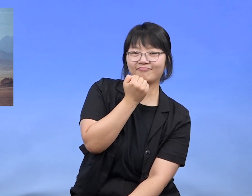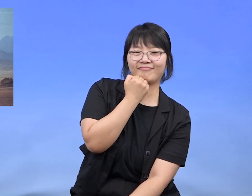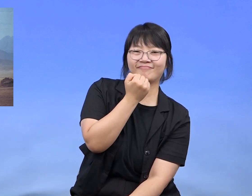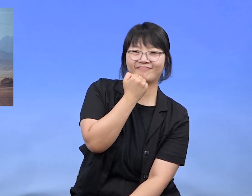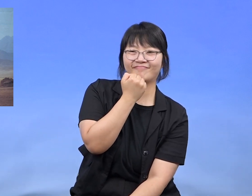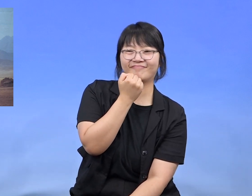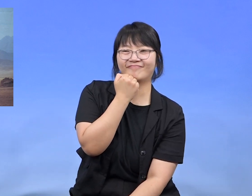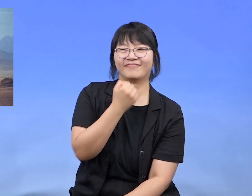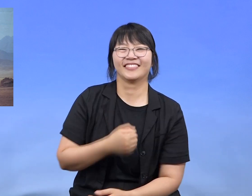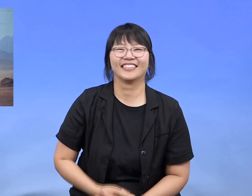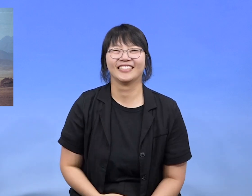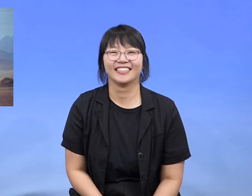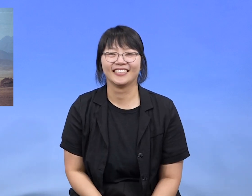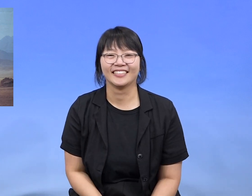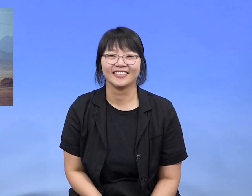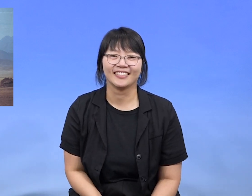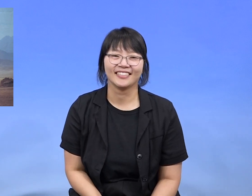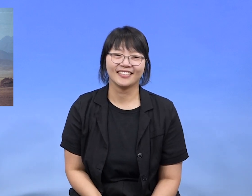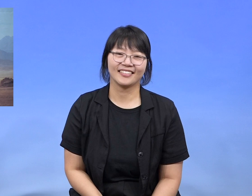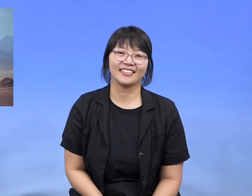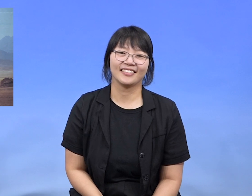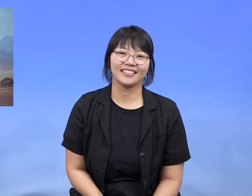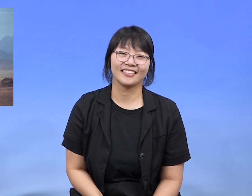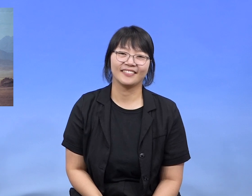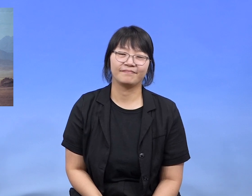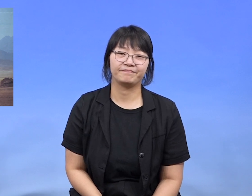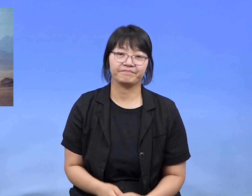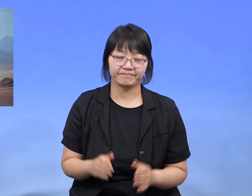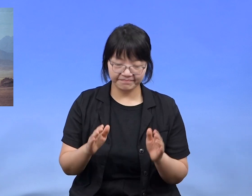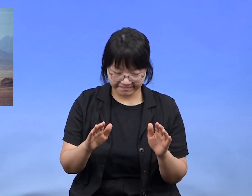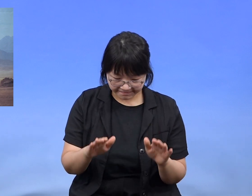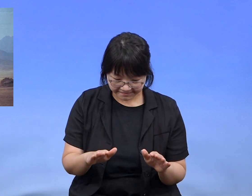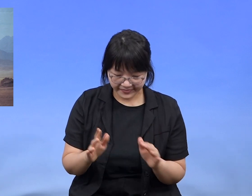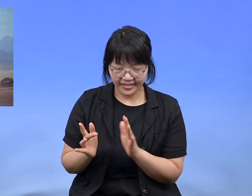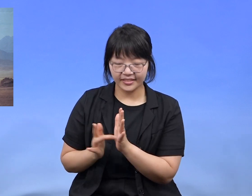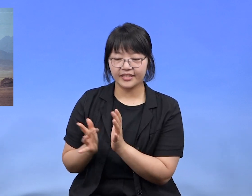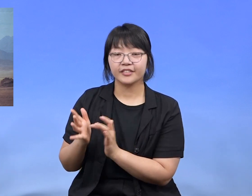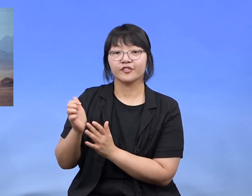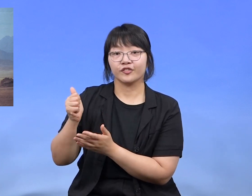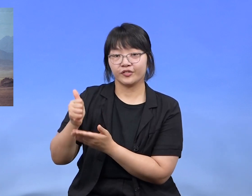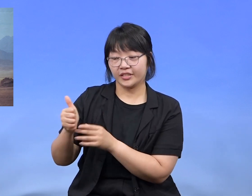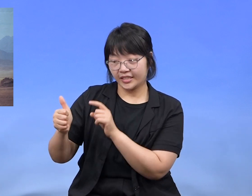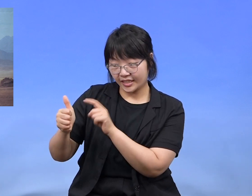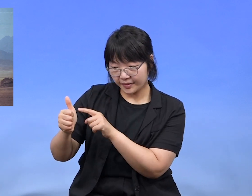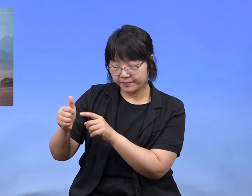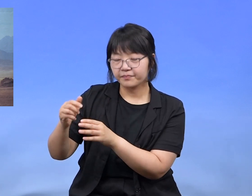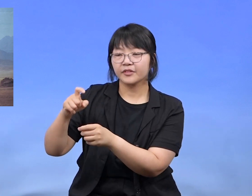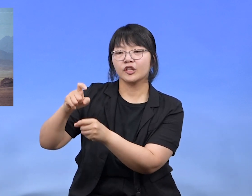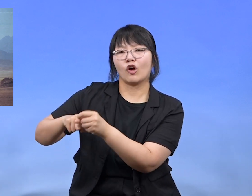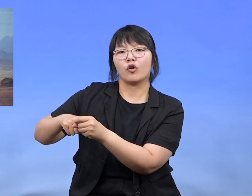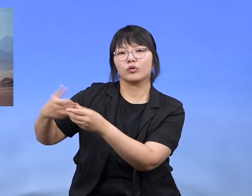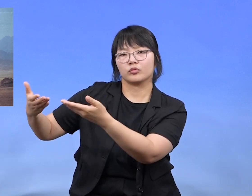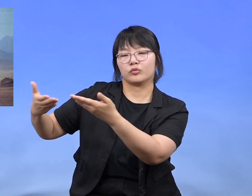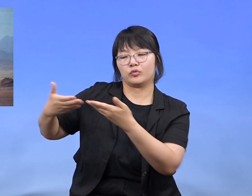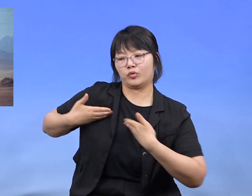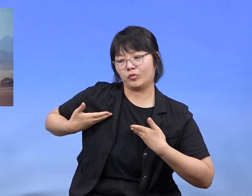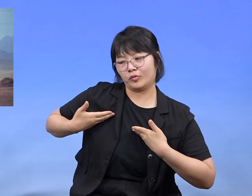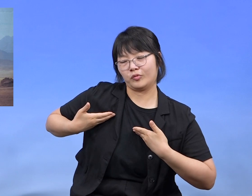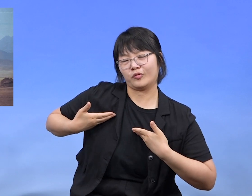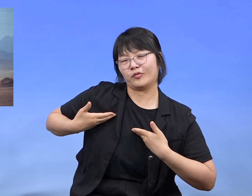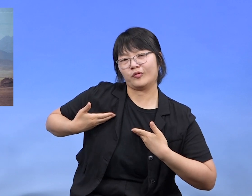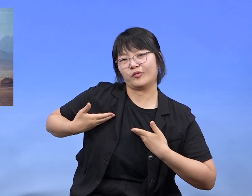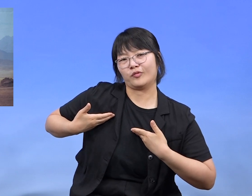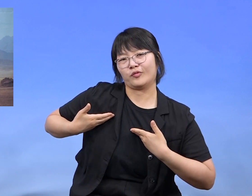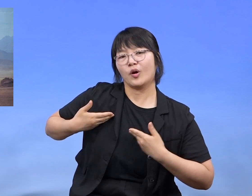주님의 유머를 보세요. 네. 자, 그리고 그분은 우리에게 그 떡을 먹여주십니다. 그